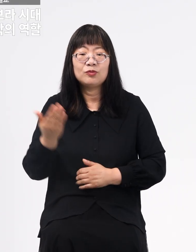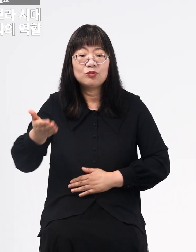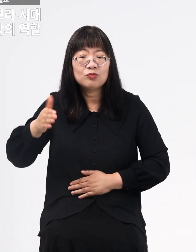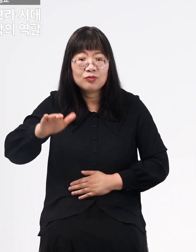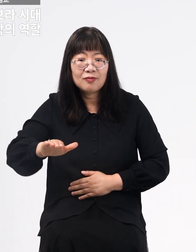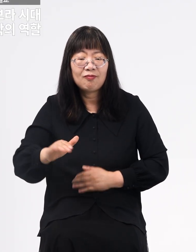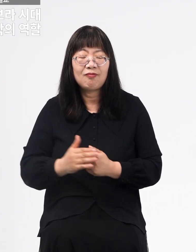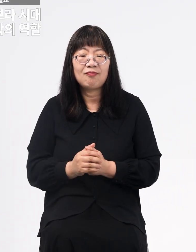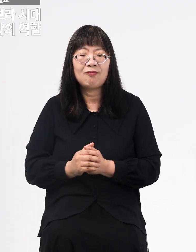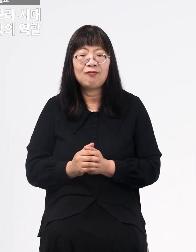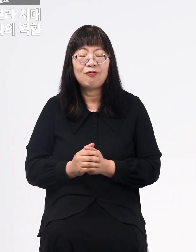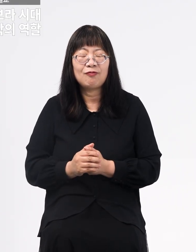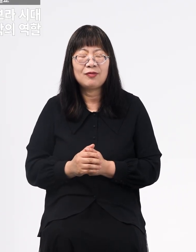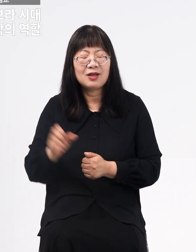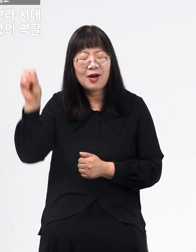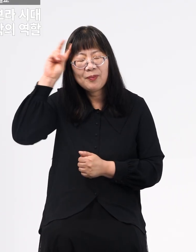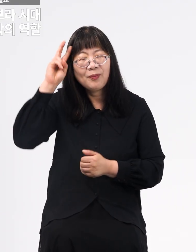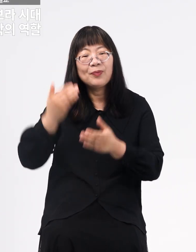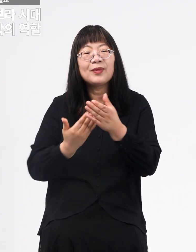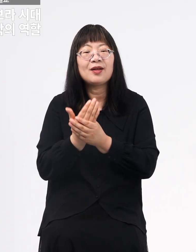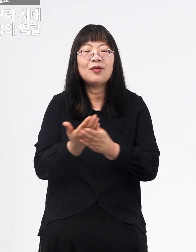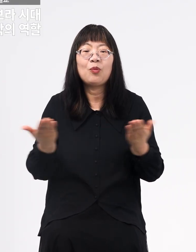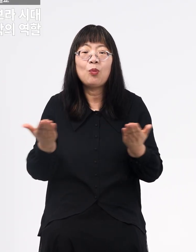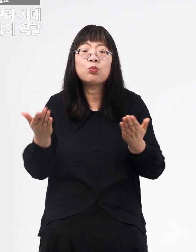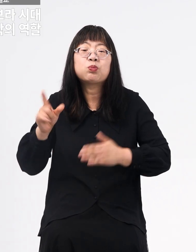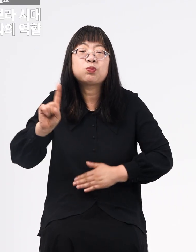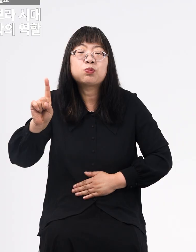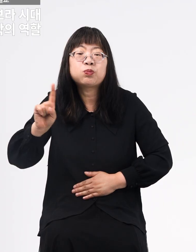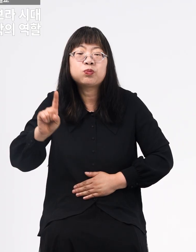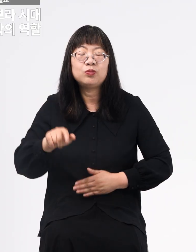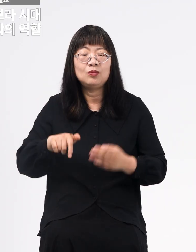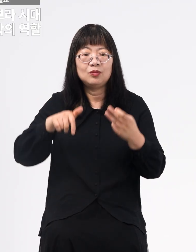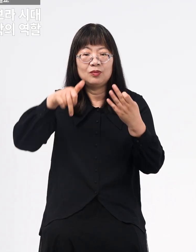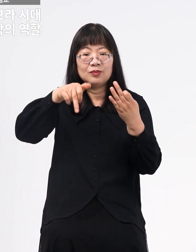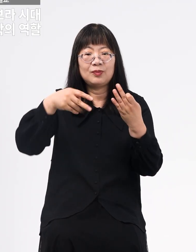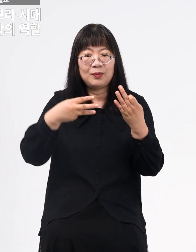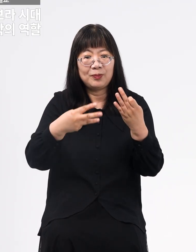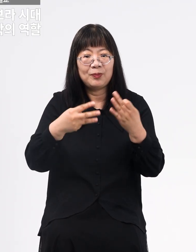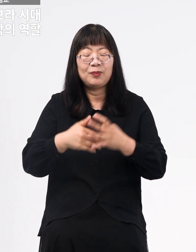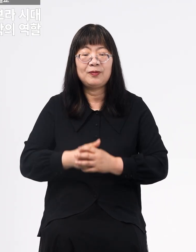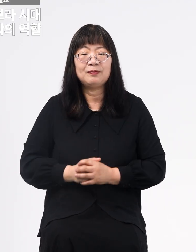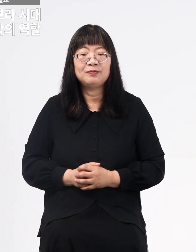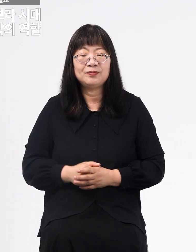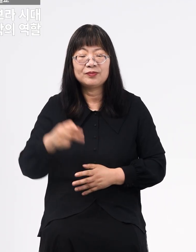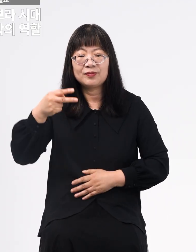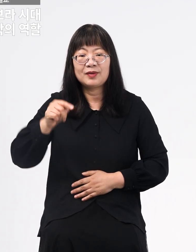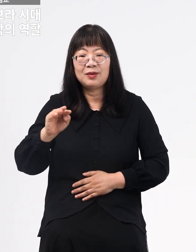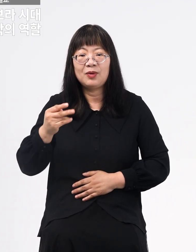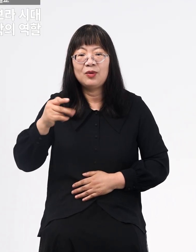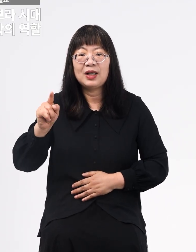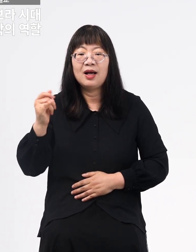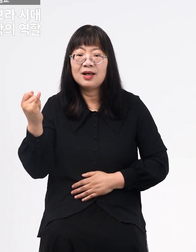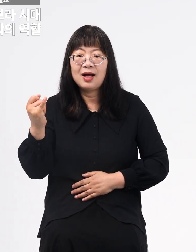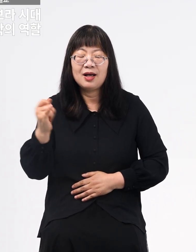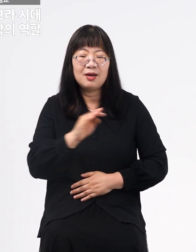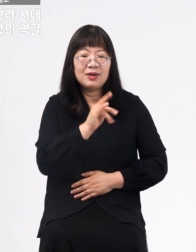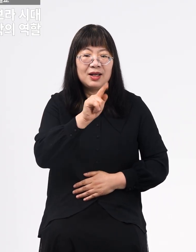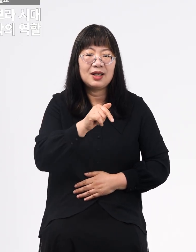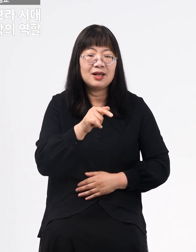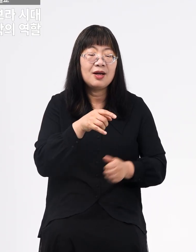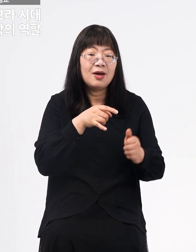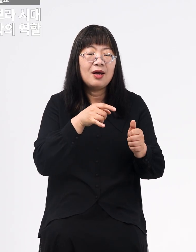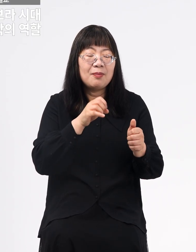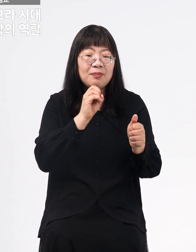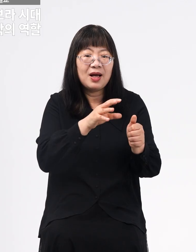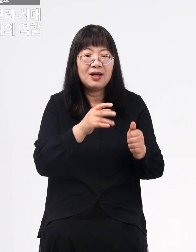그런데 무슨 일이 갑자기 벌어지냐면 14절 드보라가 바락에게 이르되 일어나라.